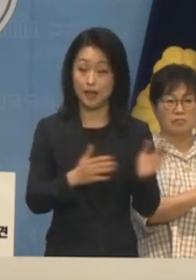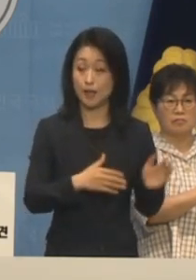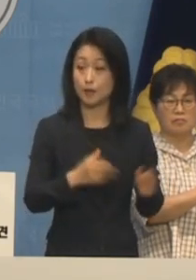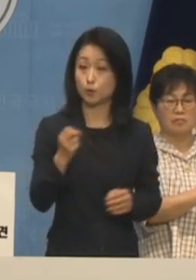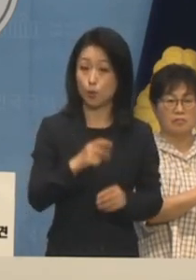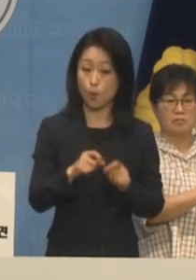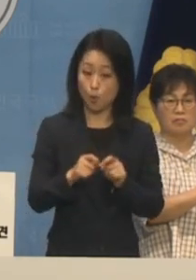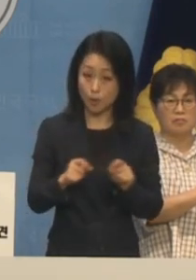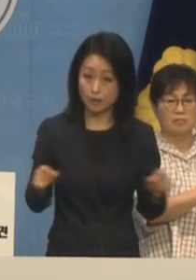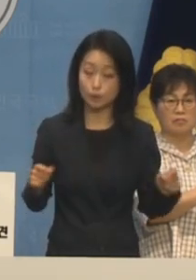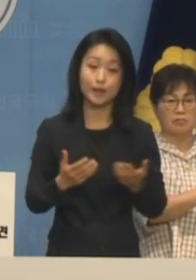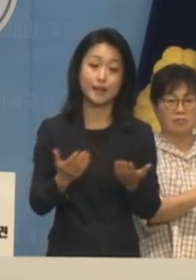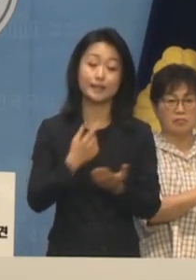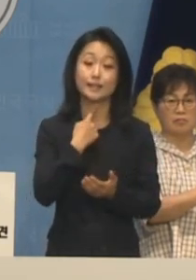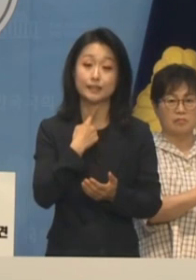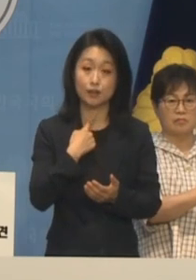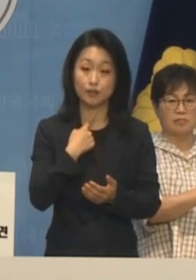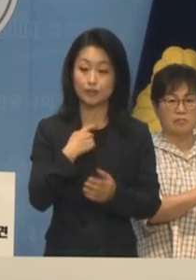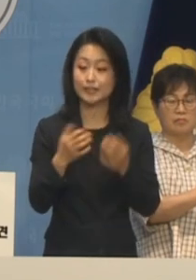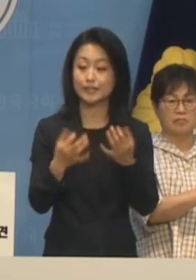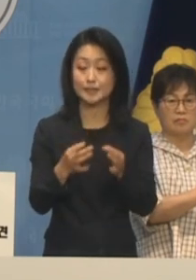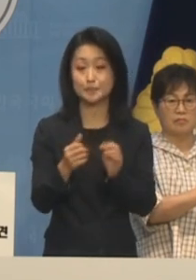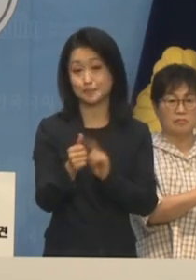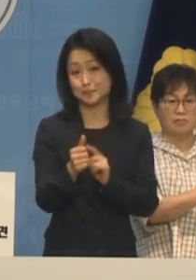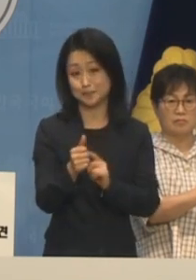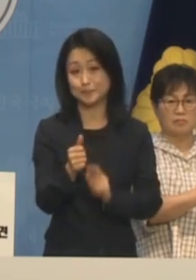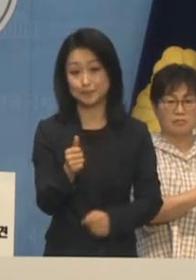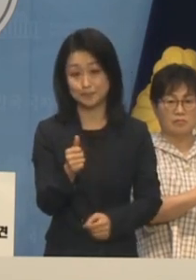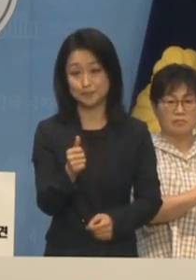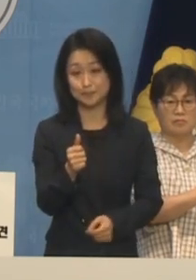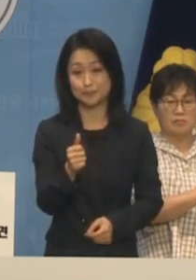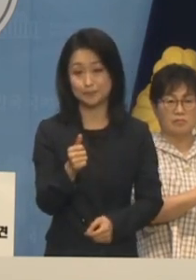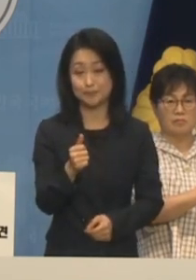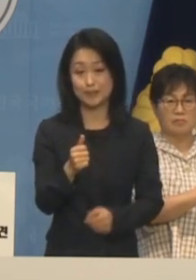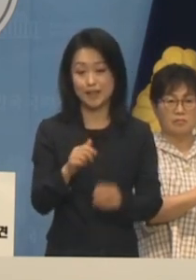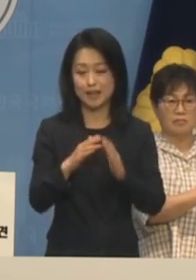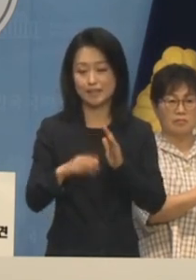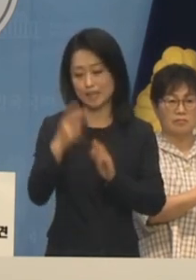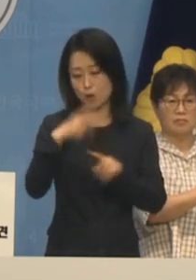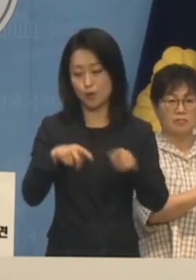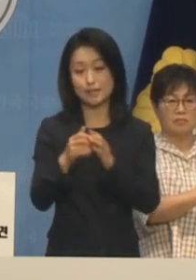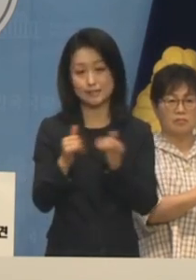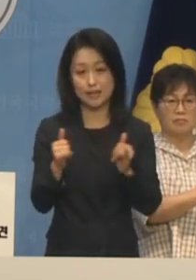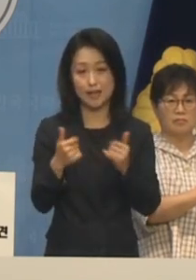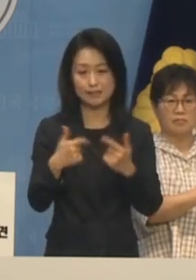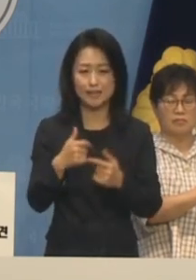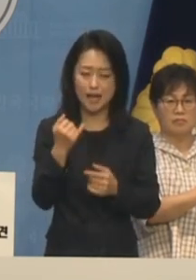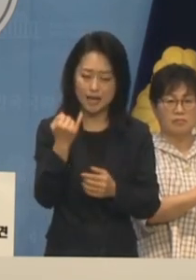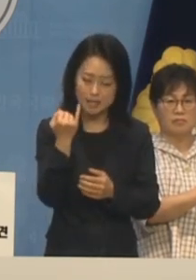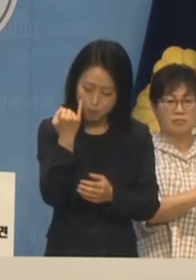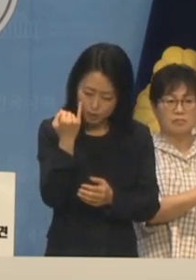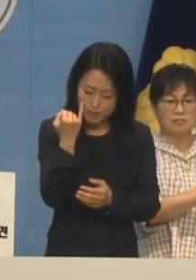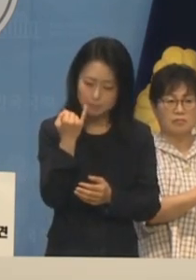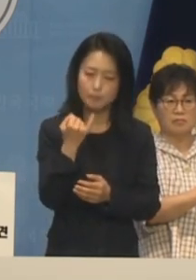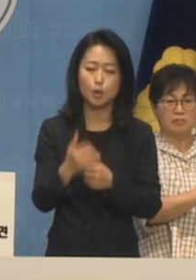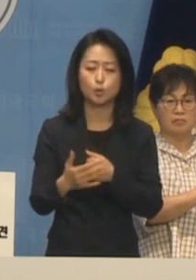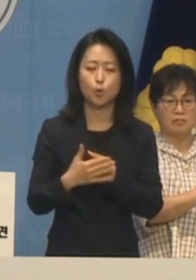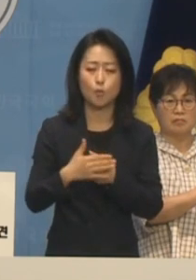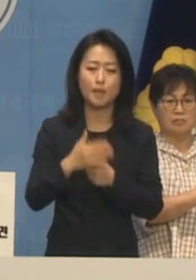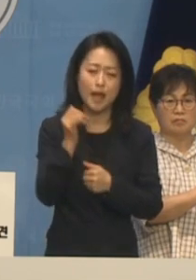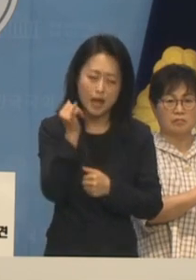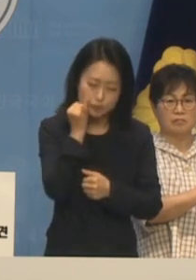오랫동안 가사관리사로 일을 해온 동그라미 관리사님은 항상 이모님, 도우미 아줌마 등으로